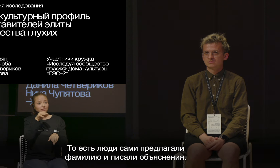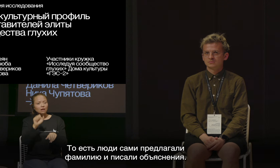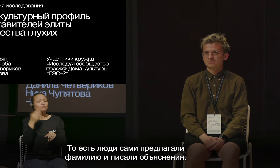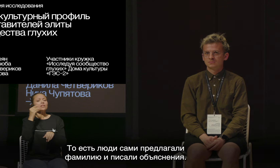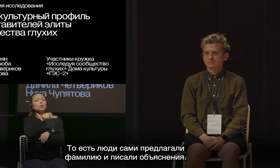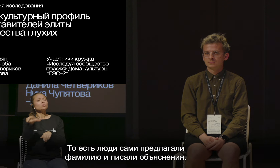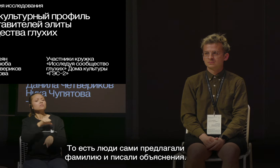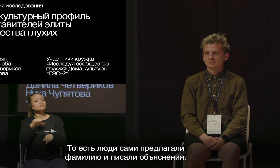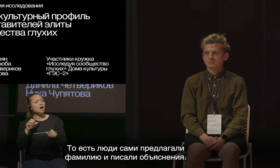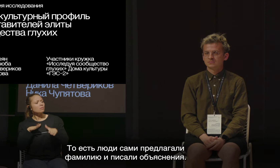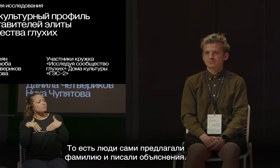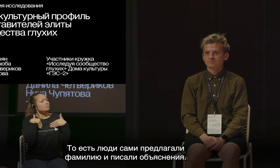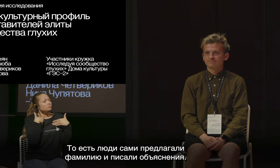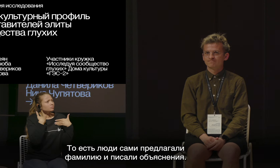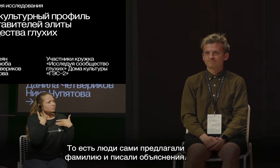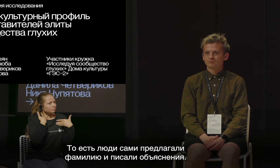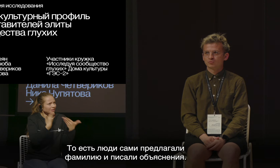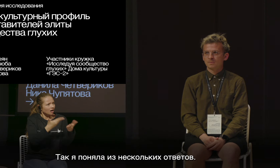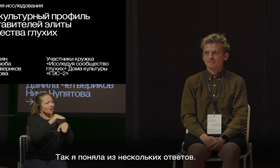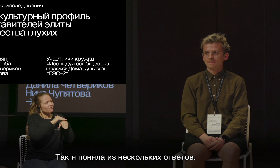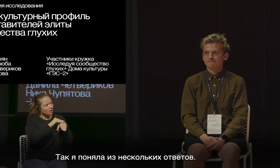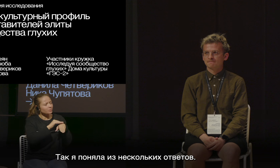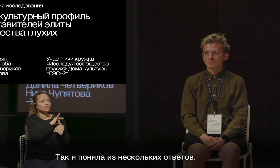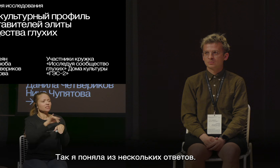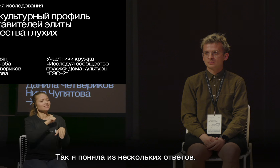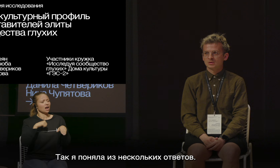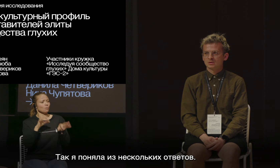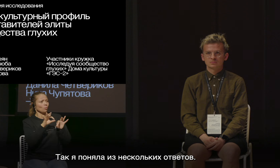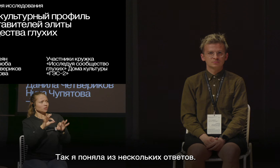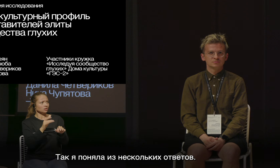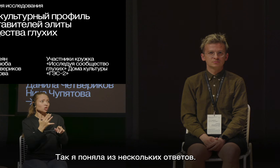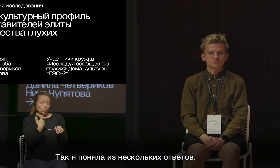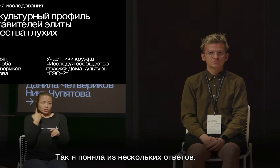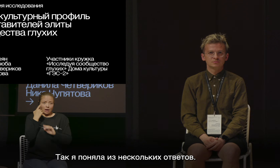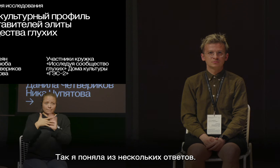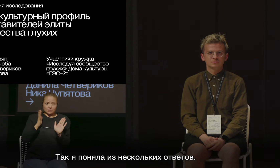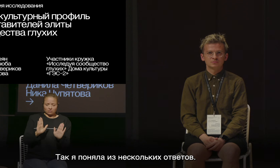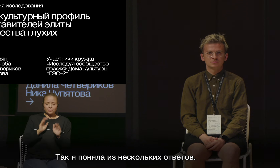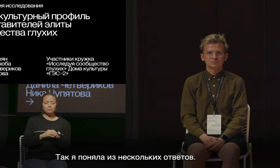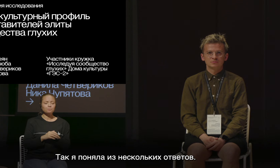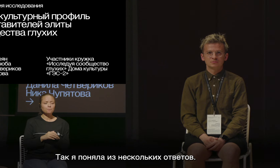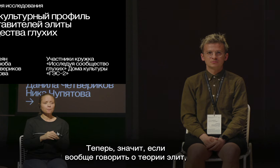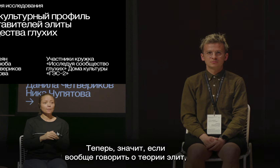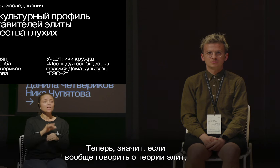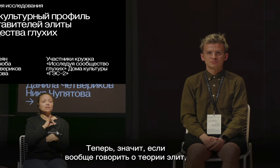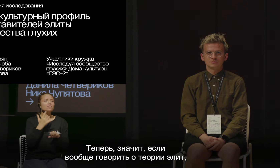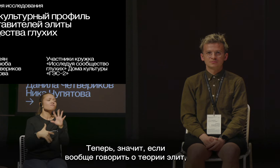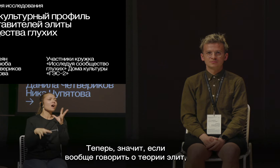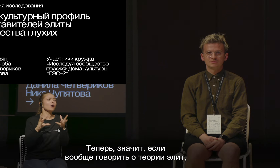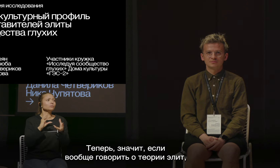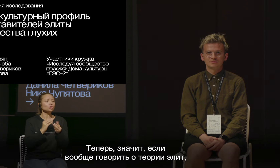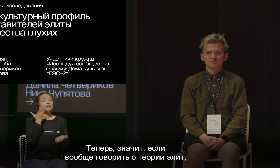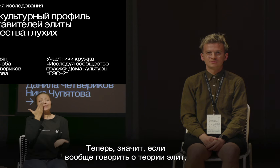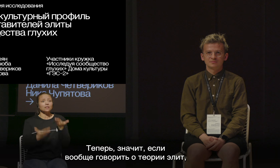писали объяснение. Так я поняла из нескольких ответов. Теперь, значит, если вообще вот говорить о